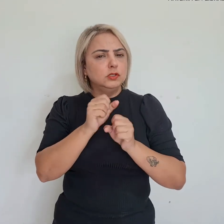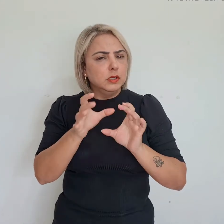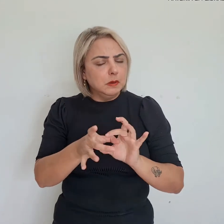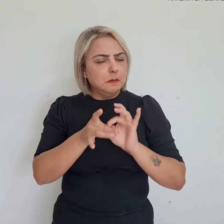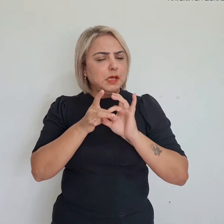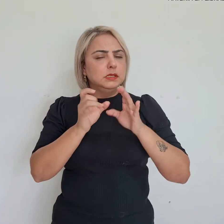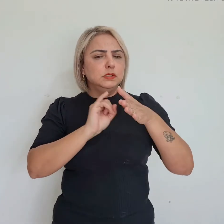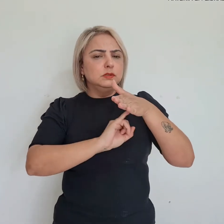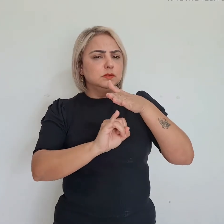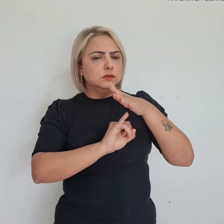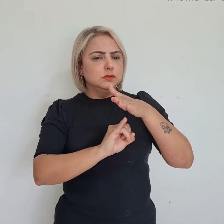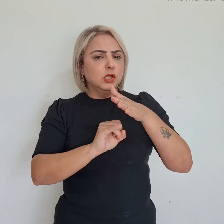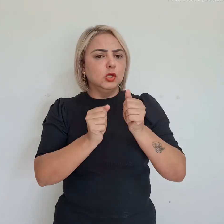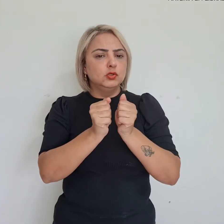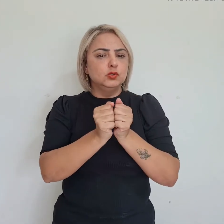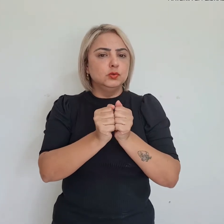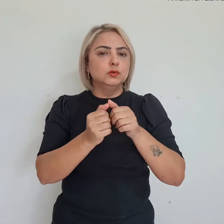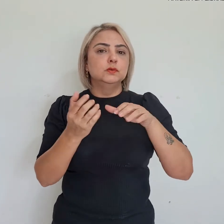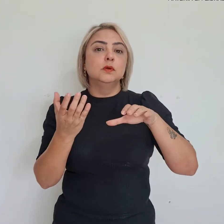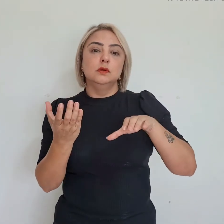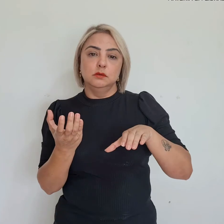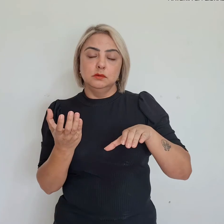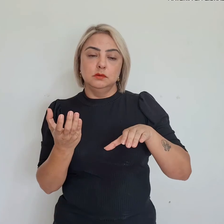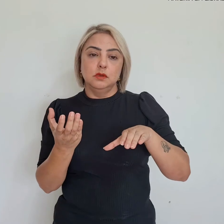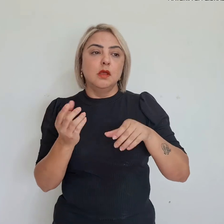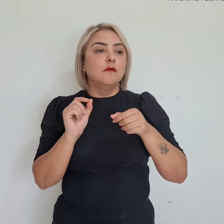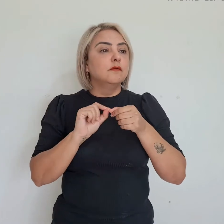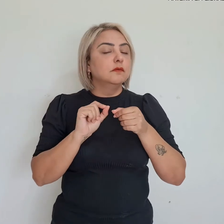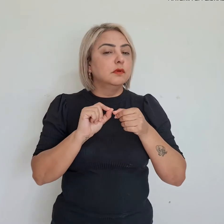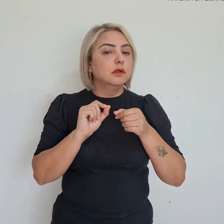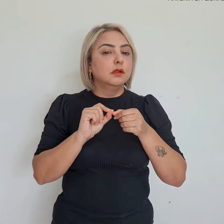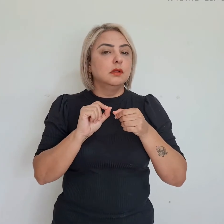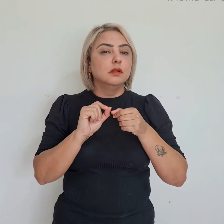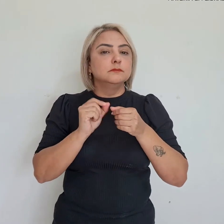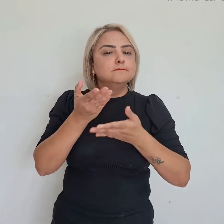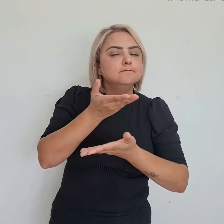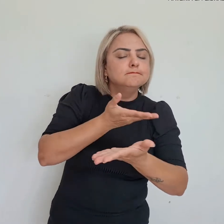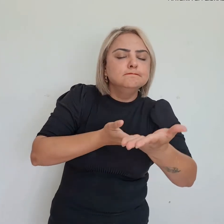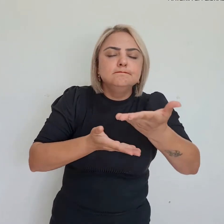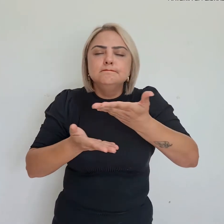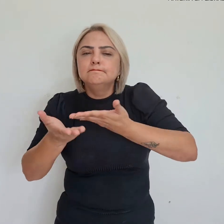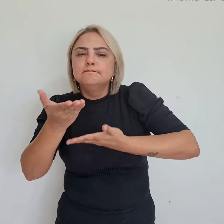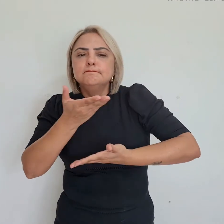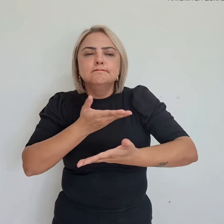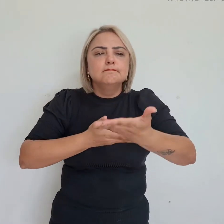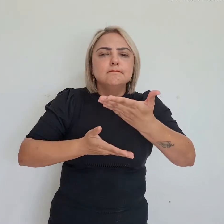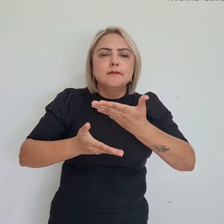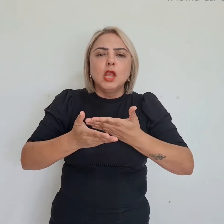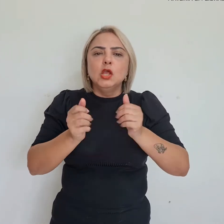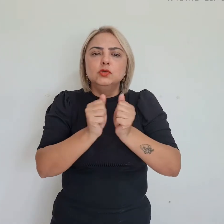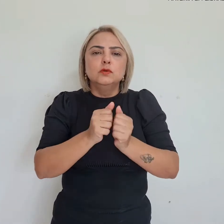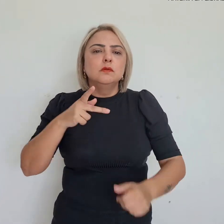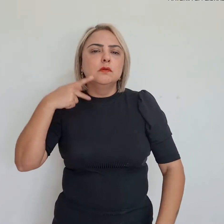parceria institucional com o Congresso, fazendo a interlocução com parlamentares